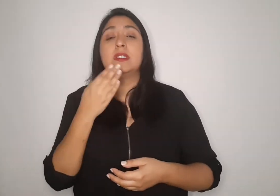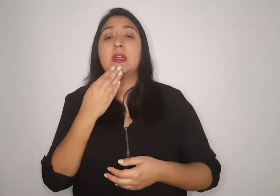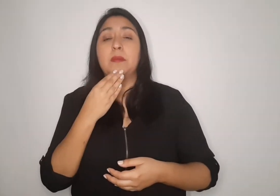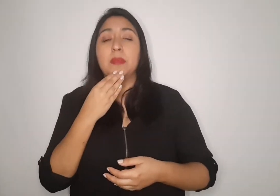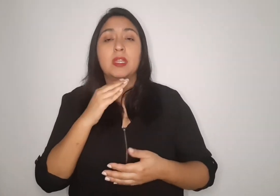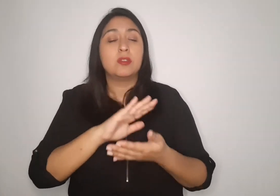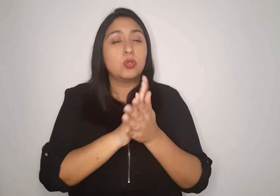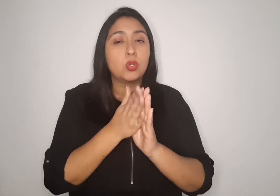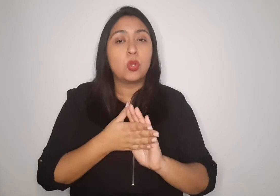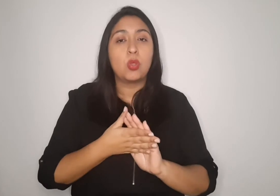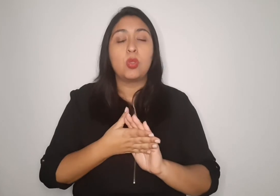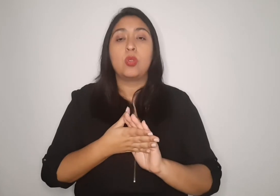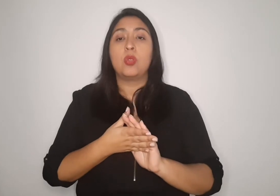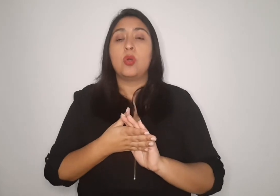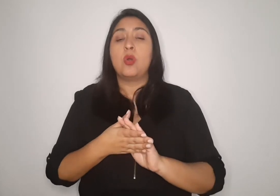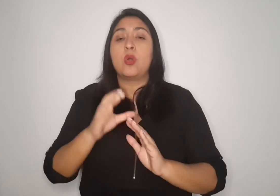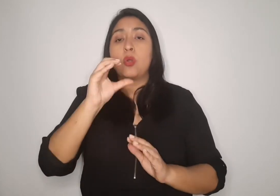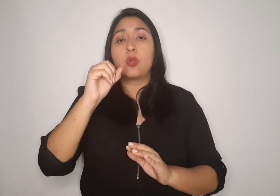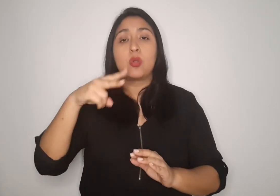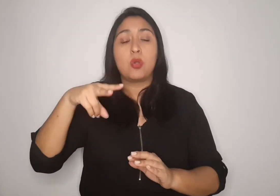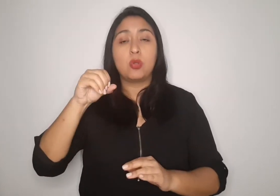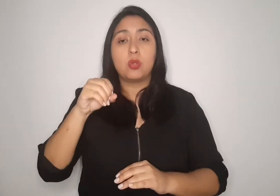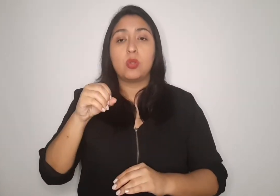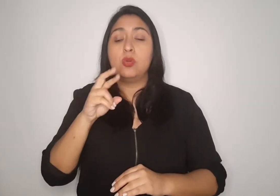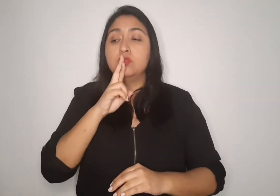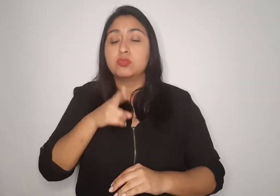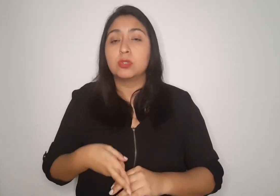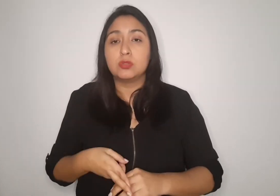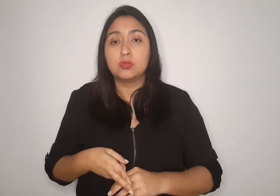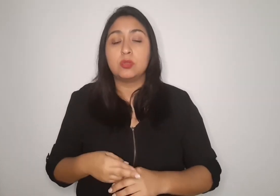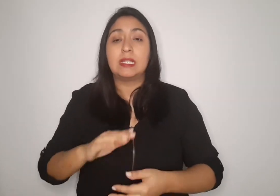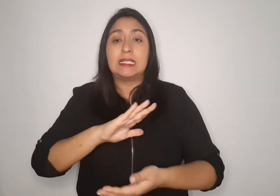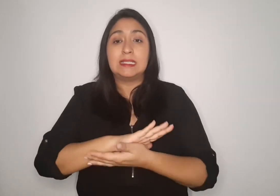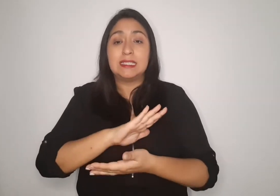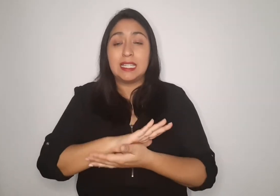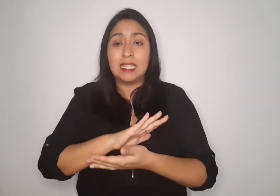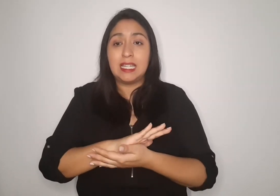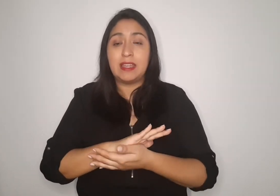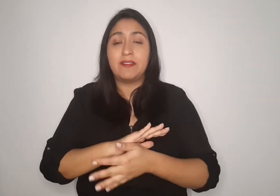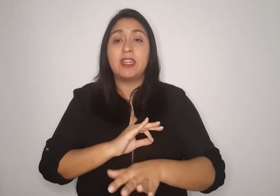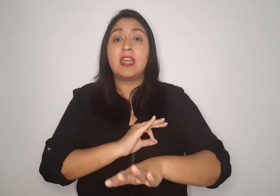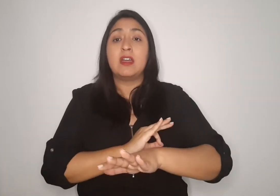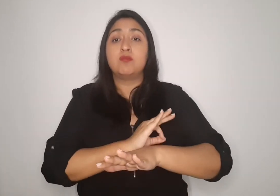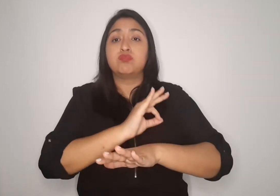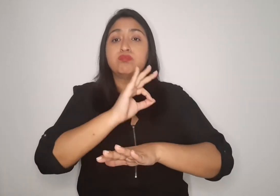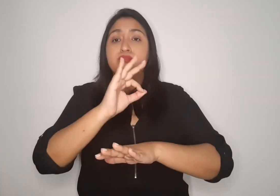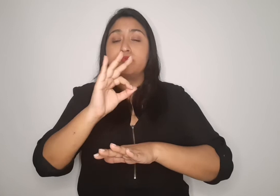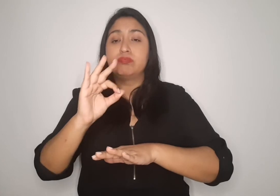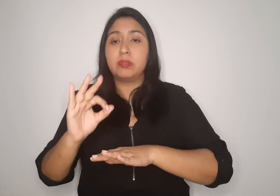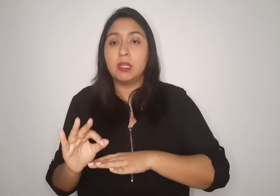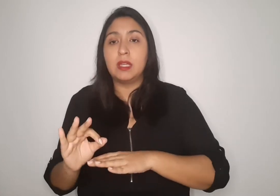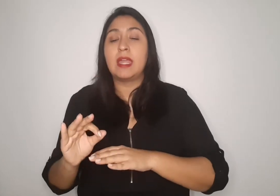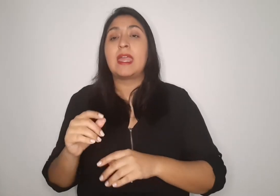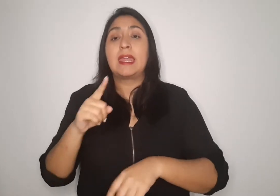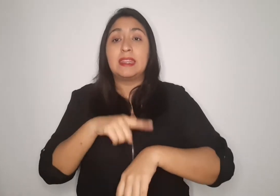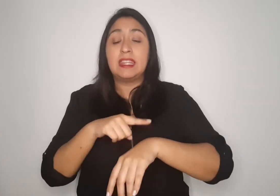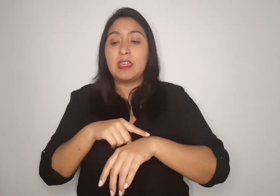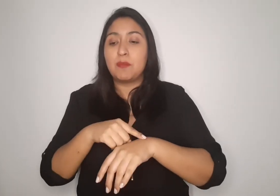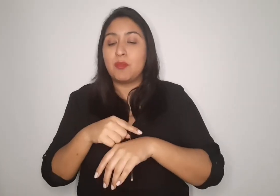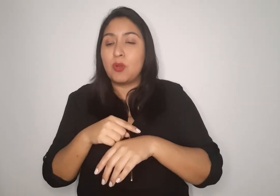se celebra este solsticio, pero es algo muy renovador, son tiempos de renuevo, ¿no?